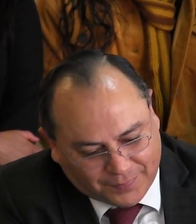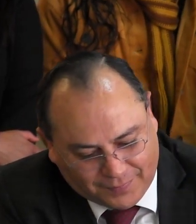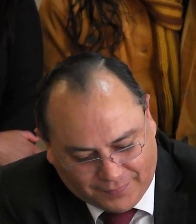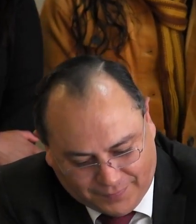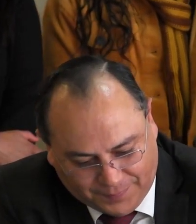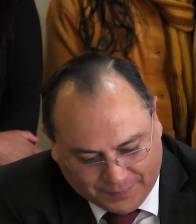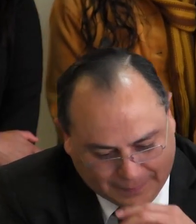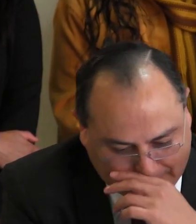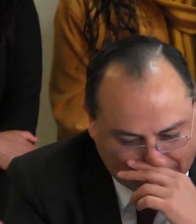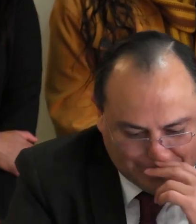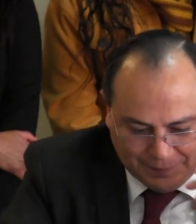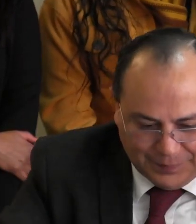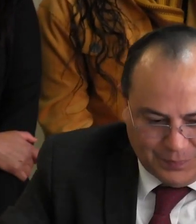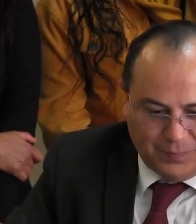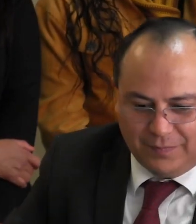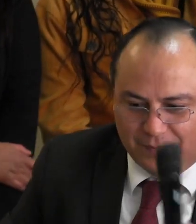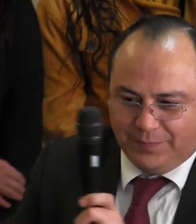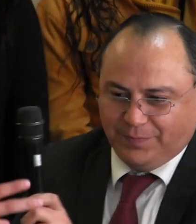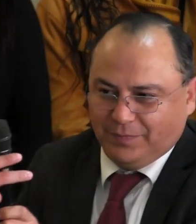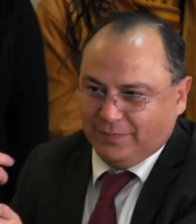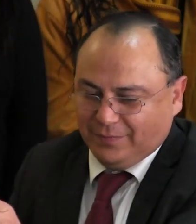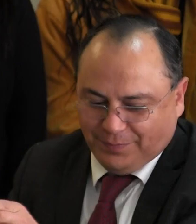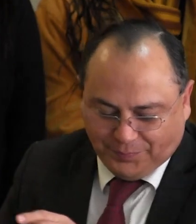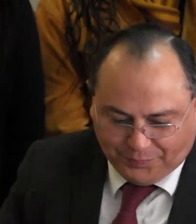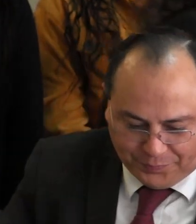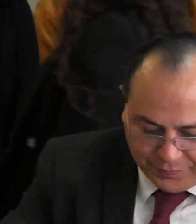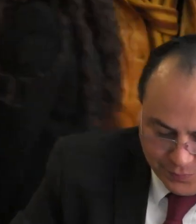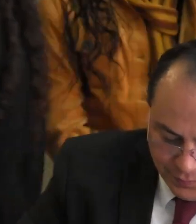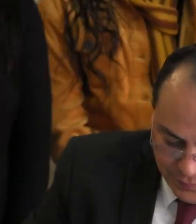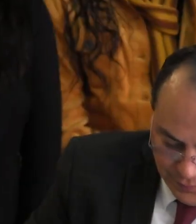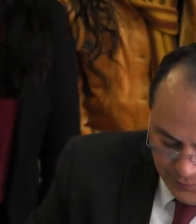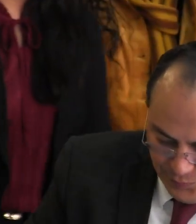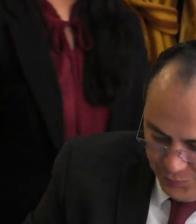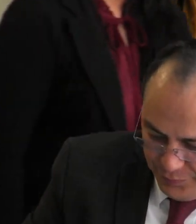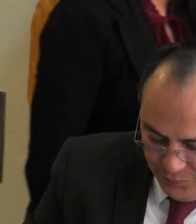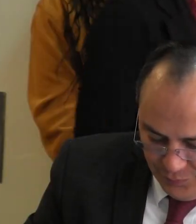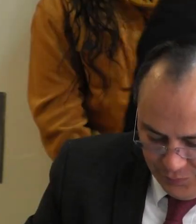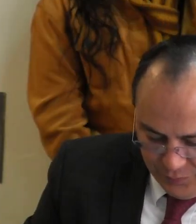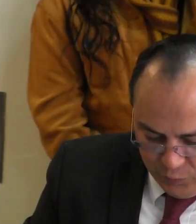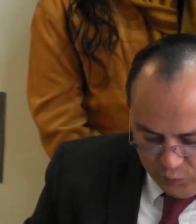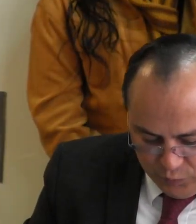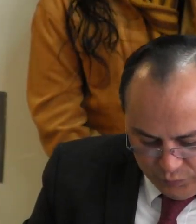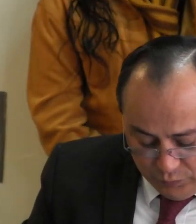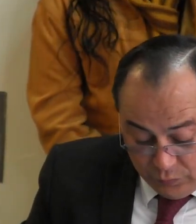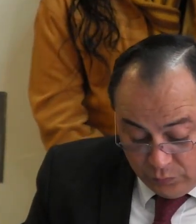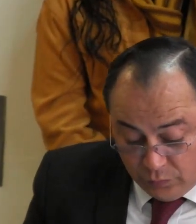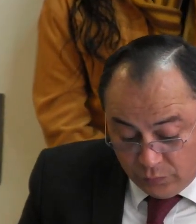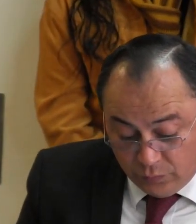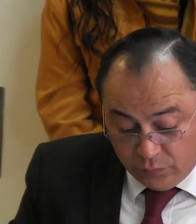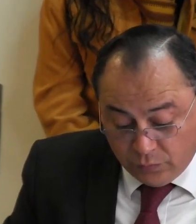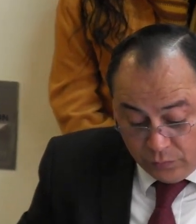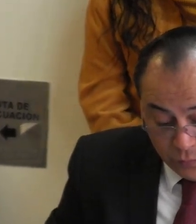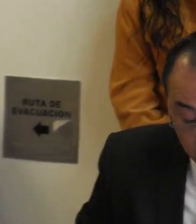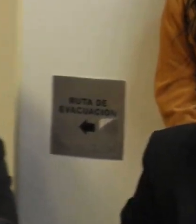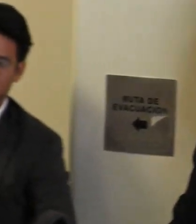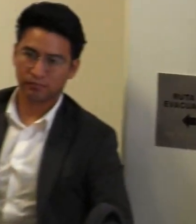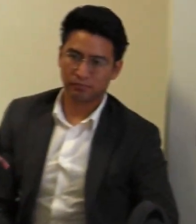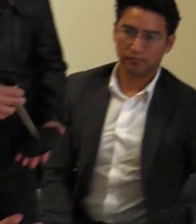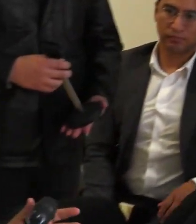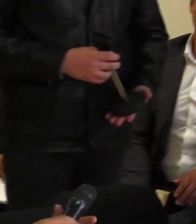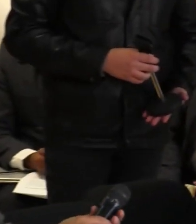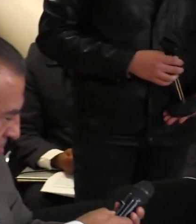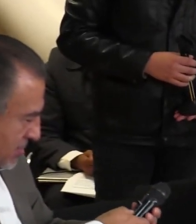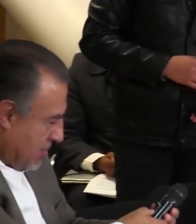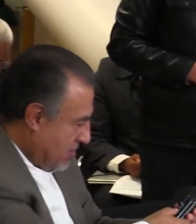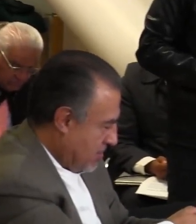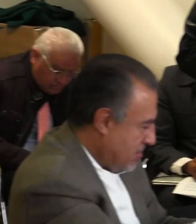diputado. Ahora le corresponde el uso de la palabra al diputado Pablo Trejo, hasta por 5 minutos, representante del Grupo